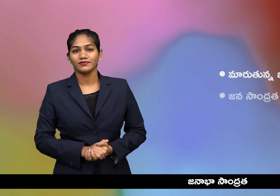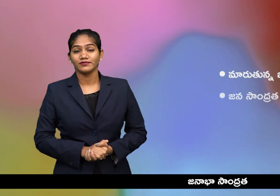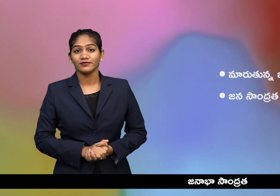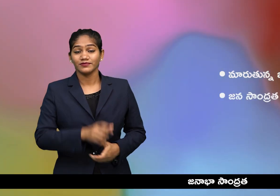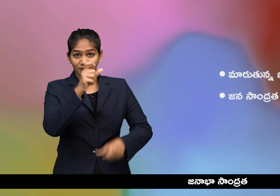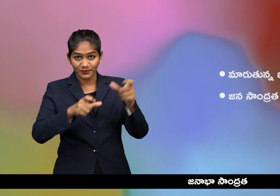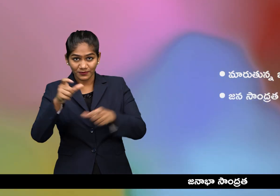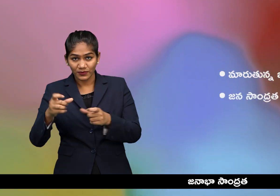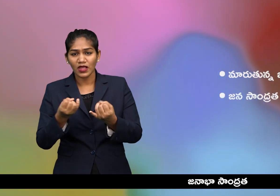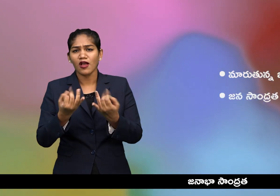జనసాంద్రత,